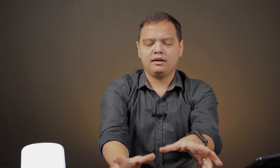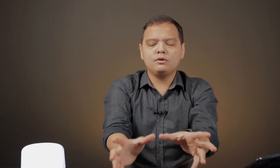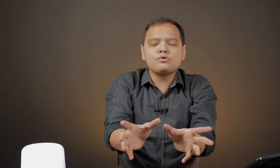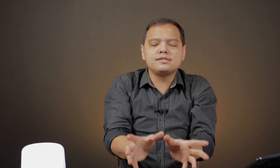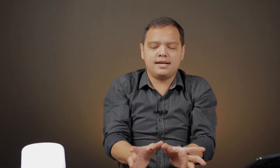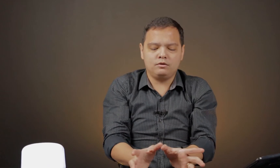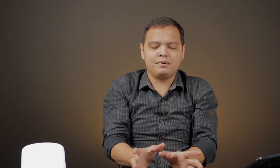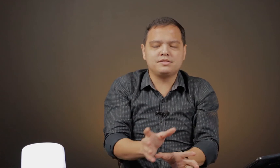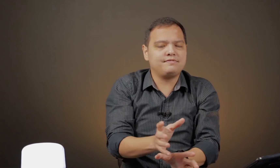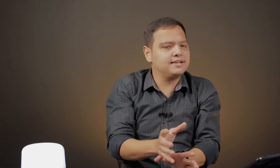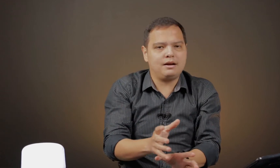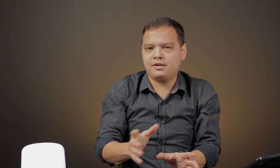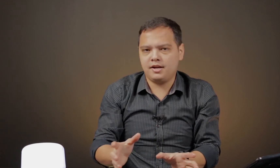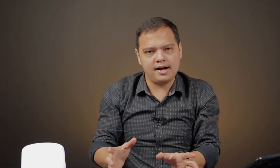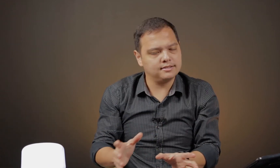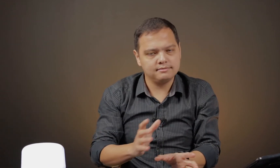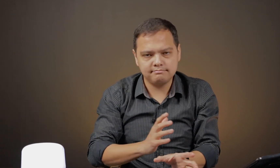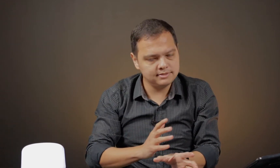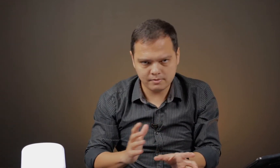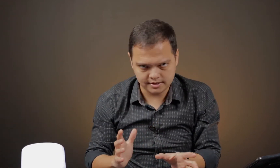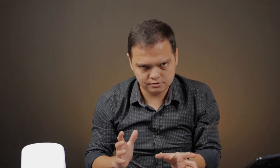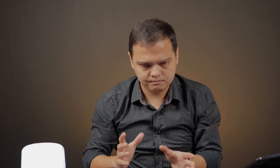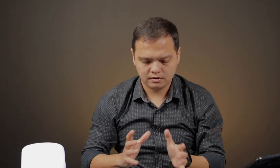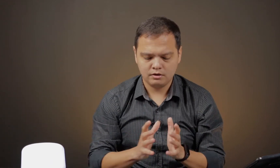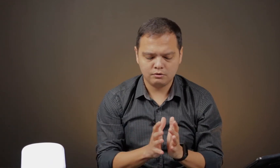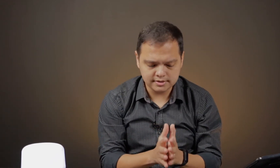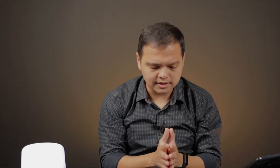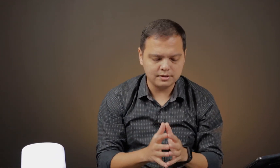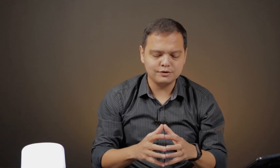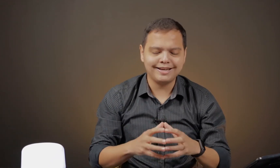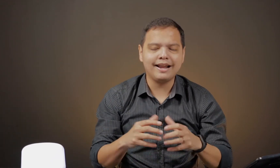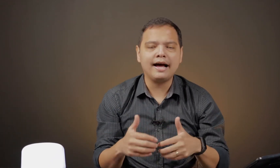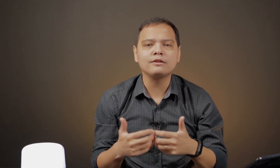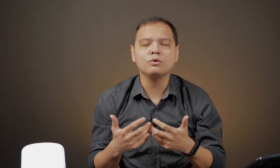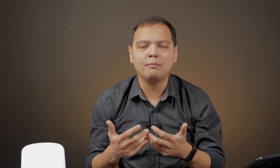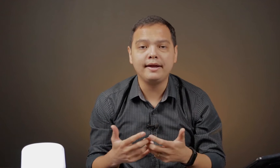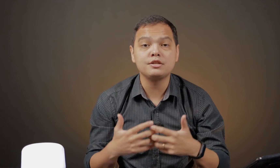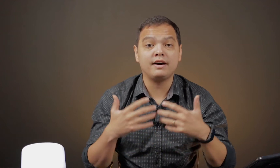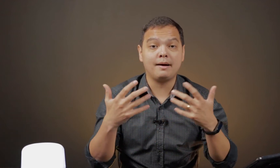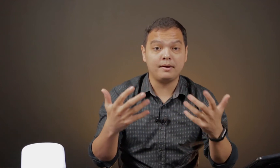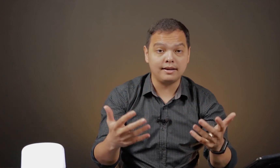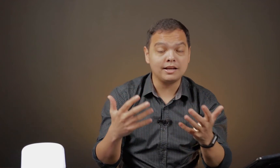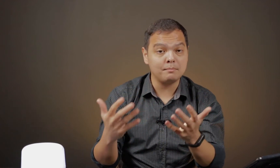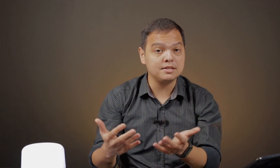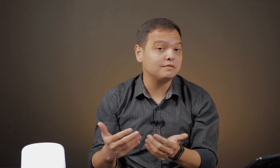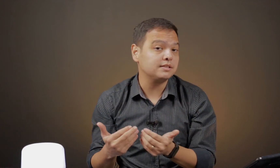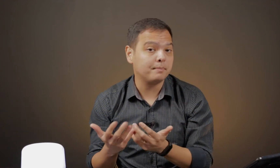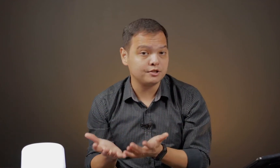não estou dizendo para você fazer a gramática errada. Não é isso. Estou dizendo que você naturalmente vai aprendendo à medida que você